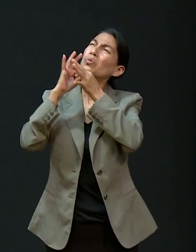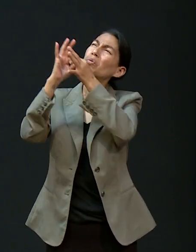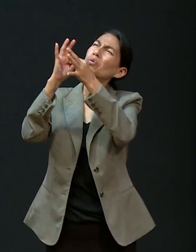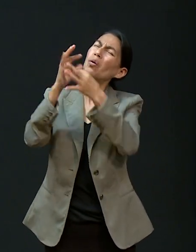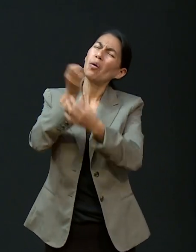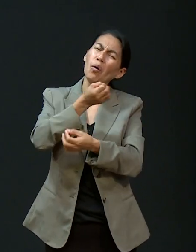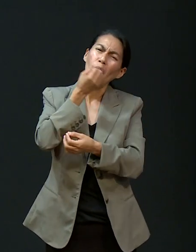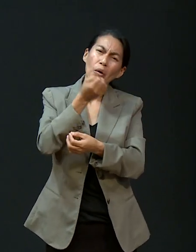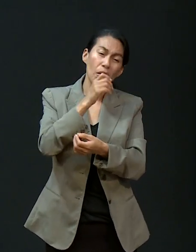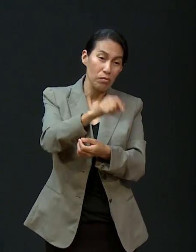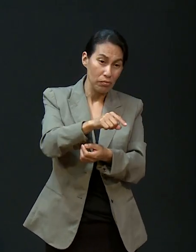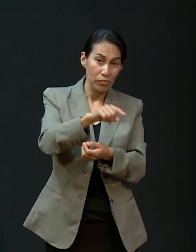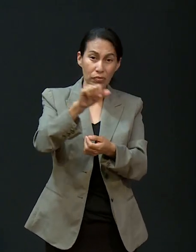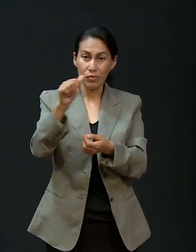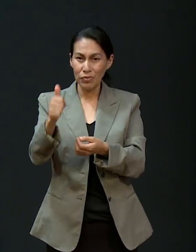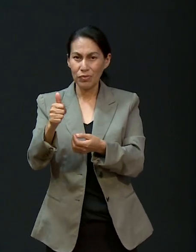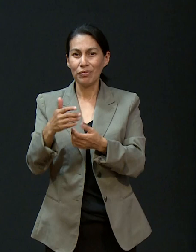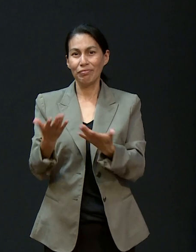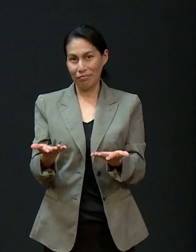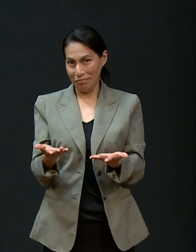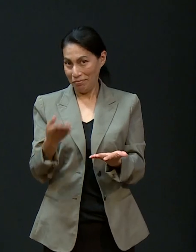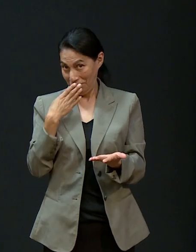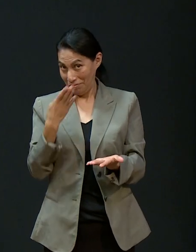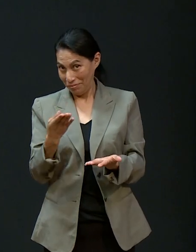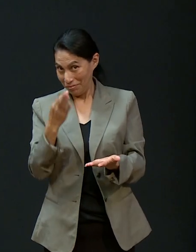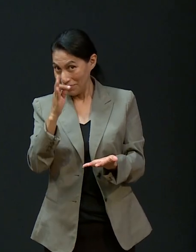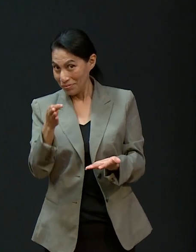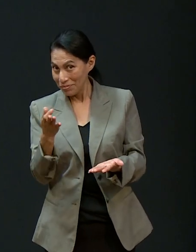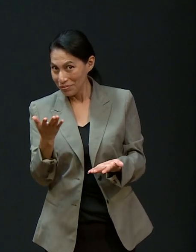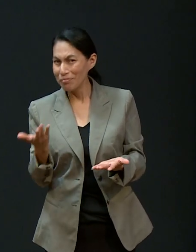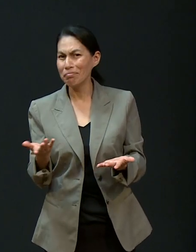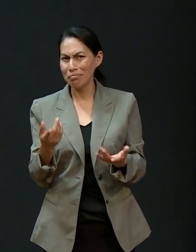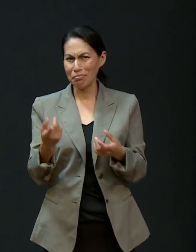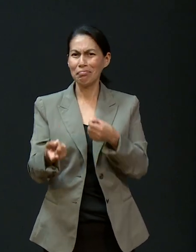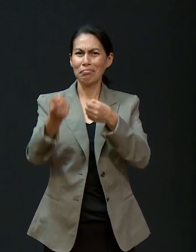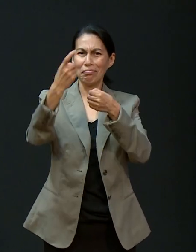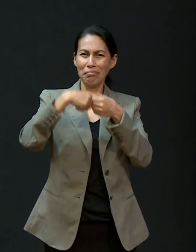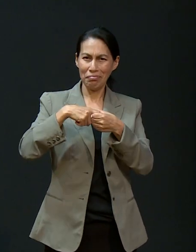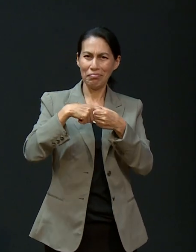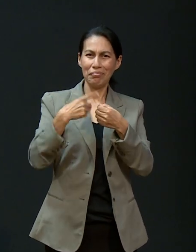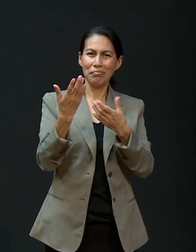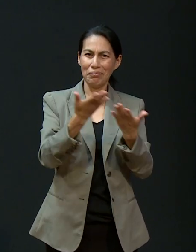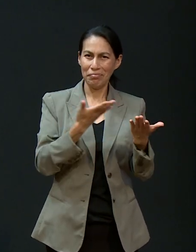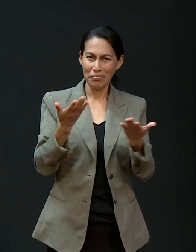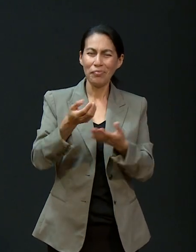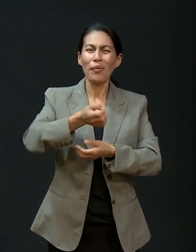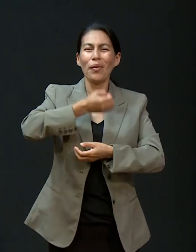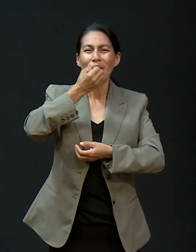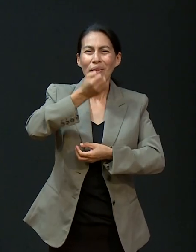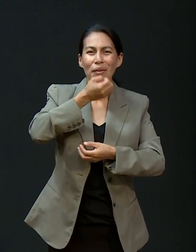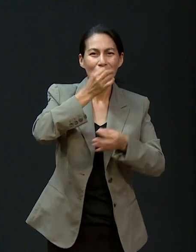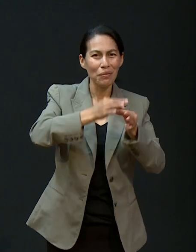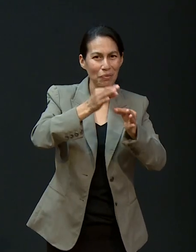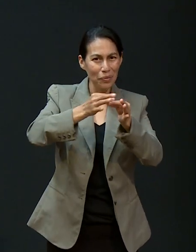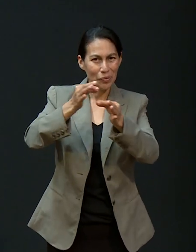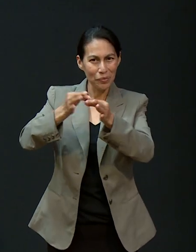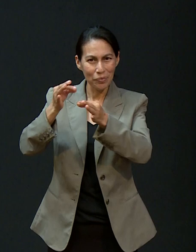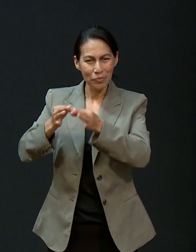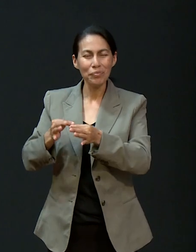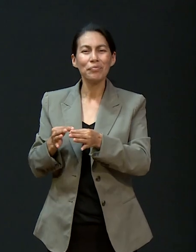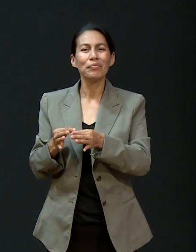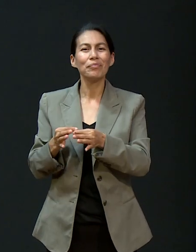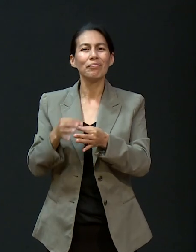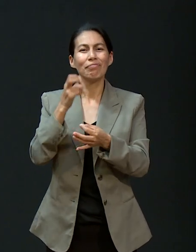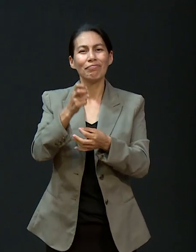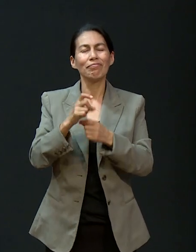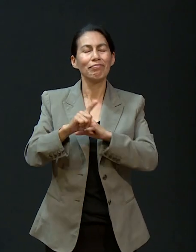oración y podemos interceder los unos por los otros. ¿No les parece? Así que únete a este grupo maravilloso de guerreros y